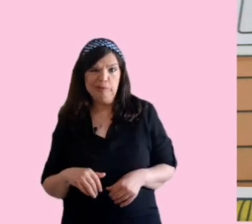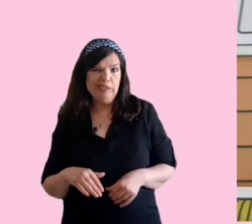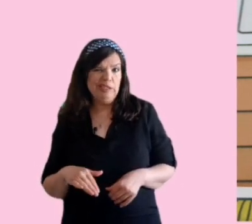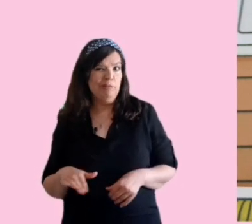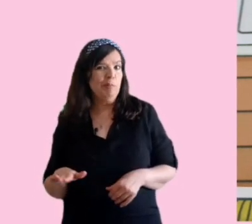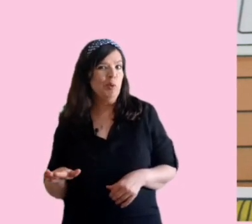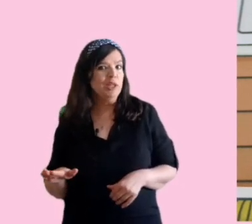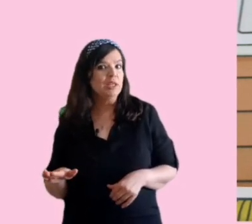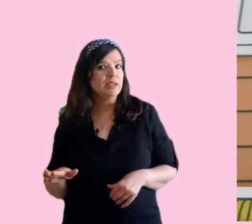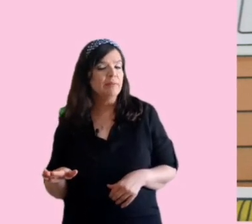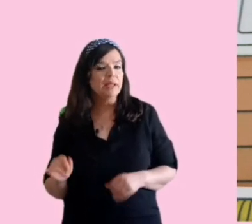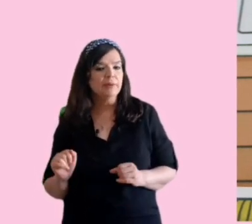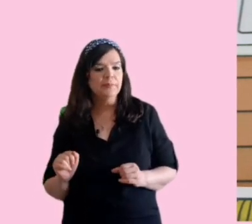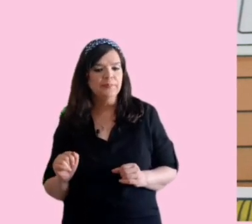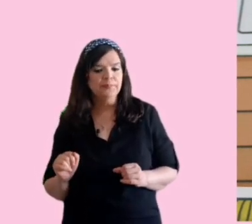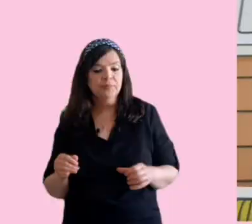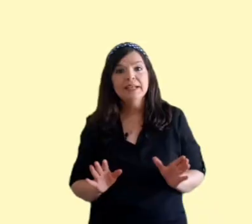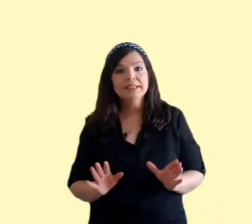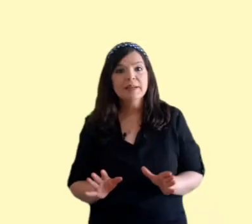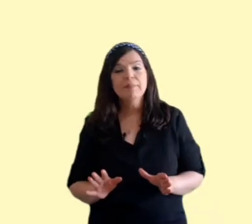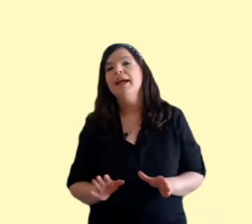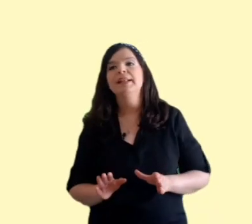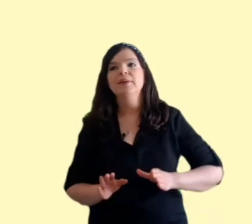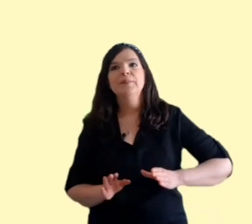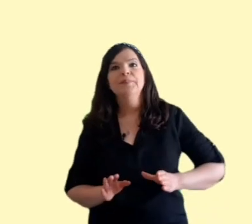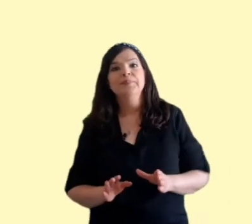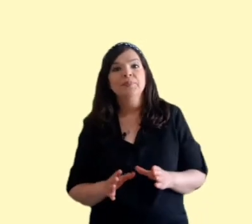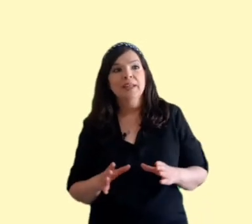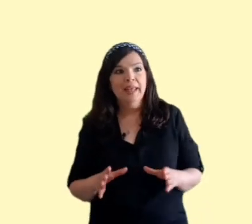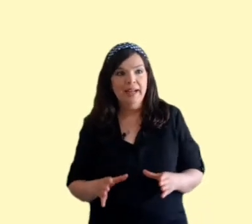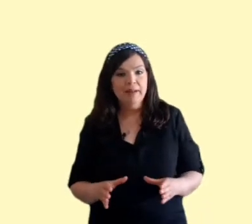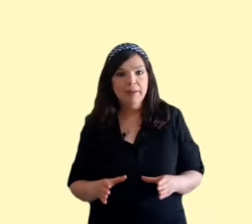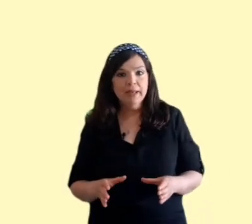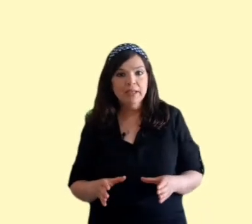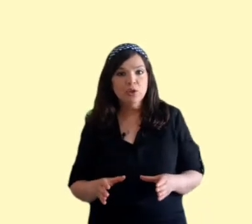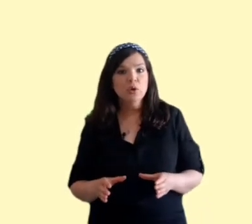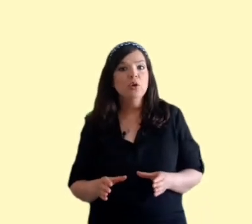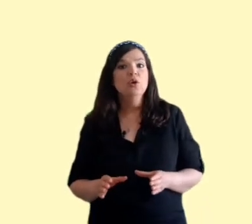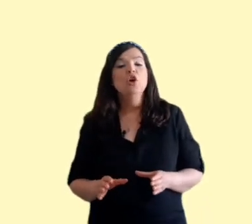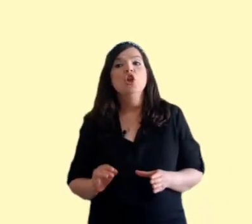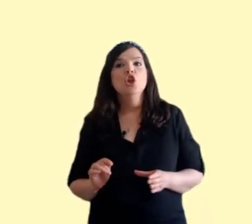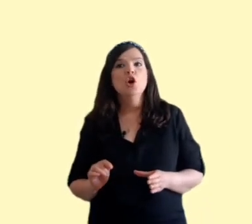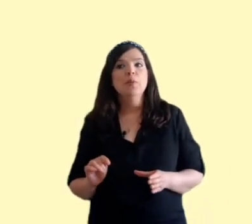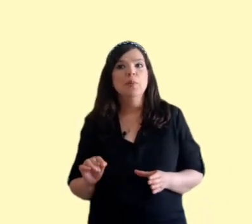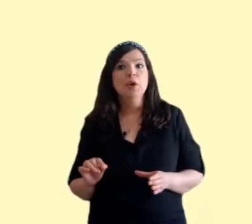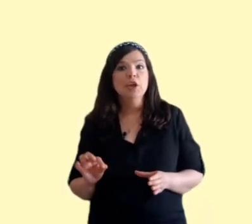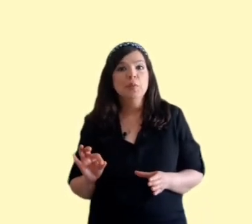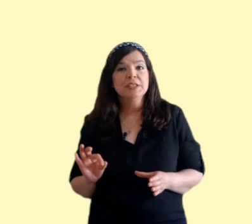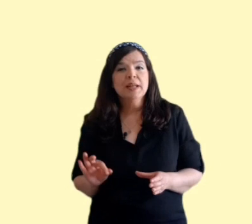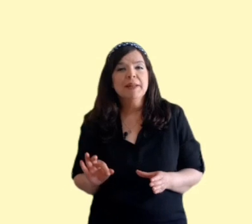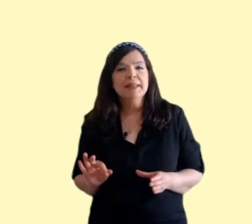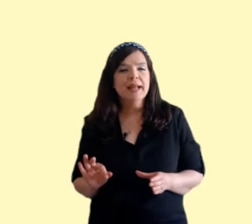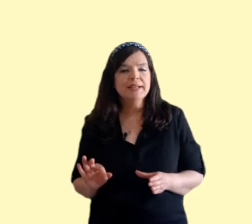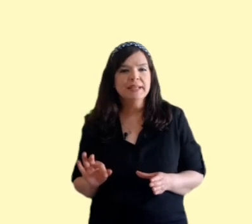gustó porque estaba muy desabrido. El tercer plato, que era el pequeñito, lo probó y